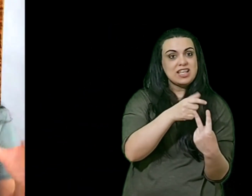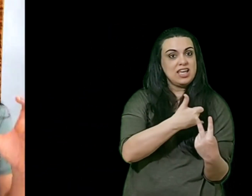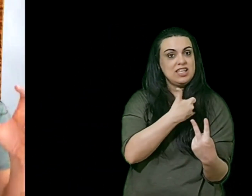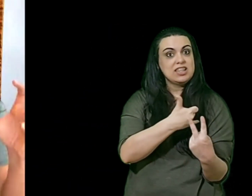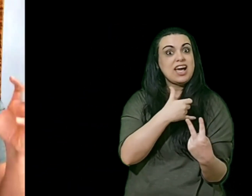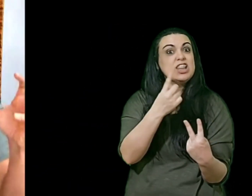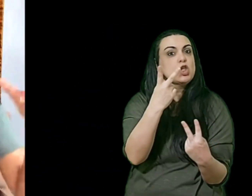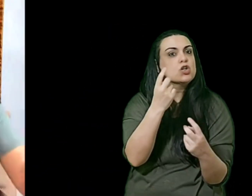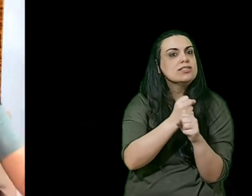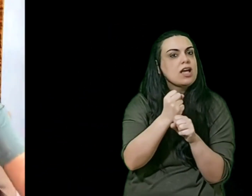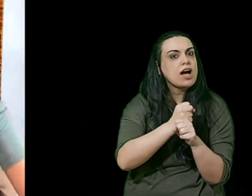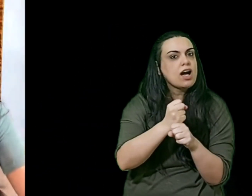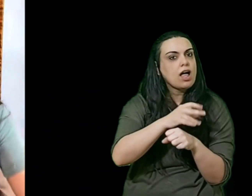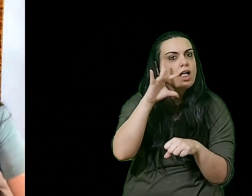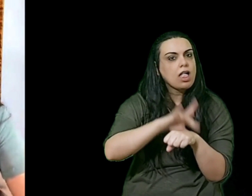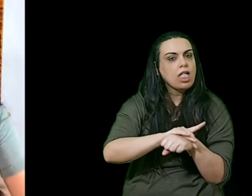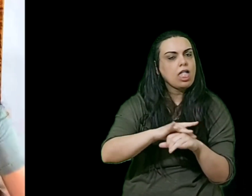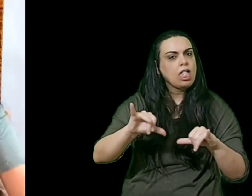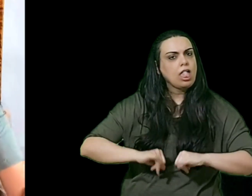São